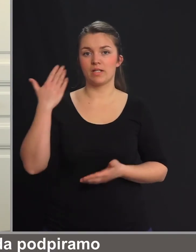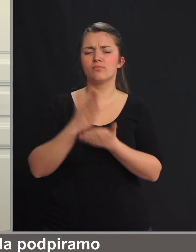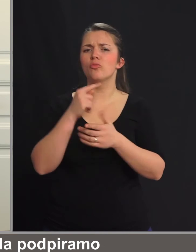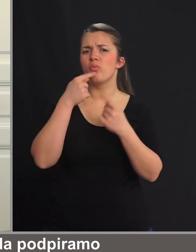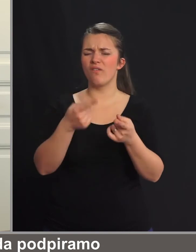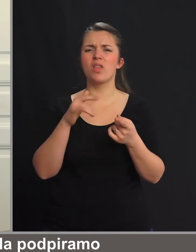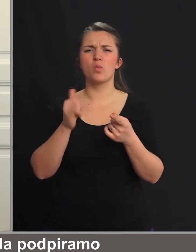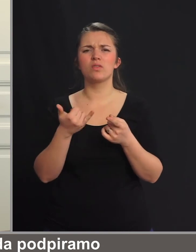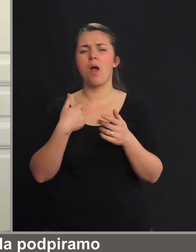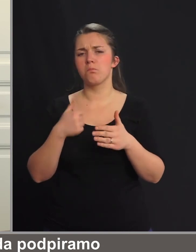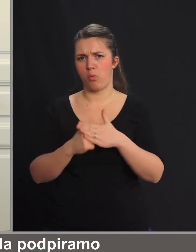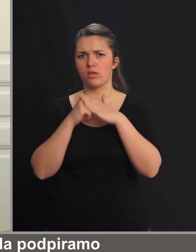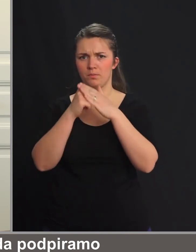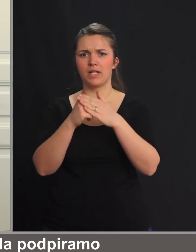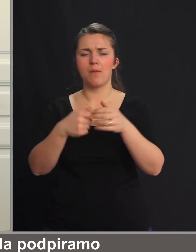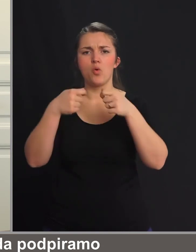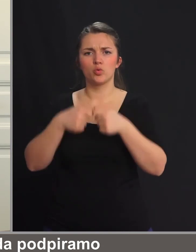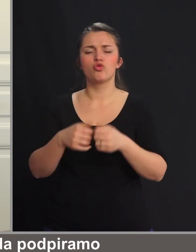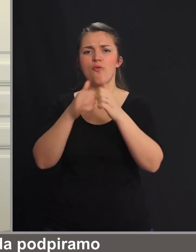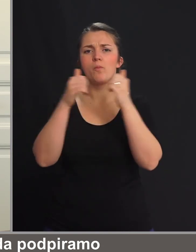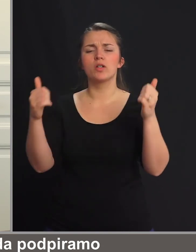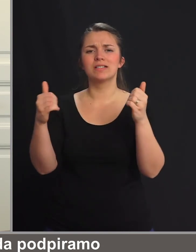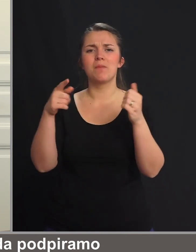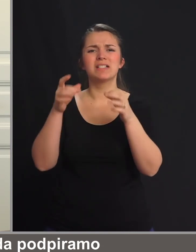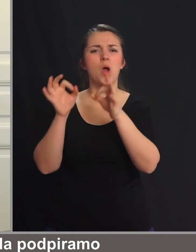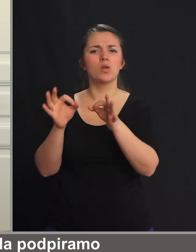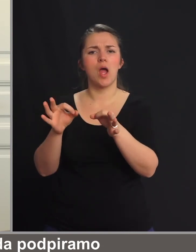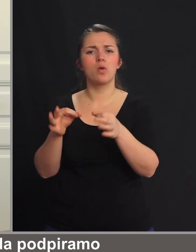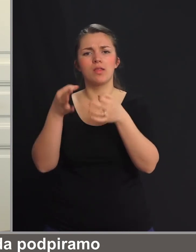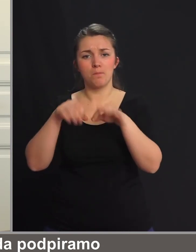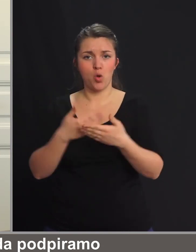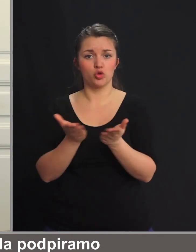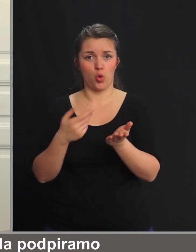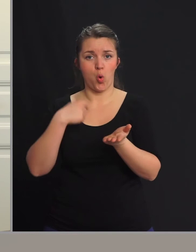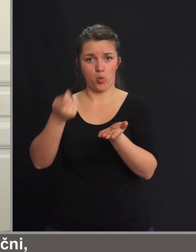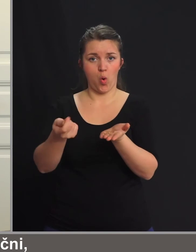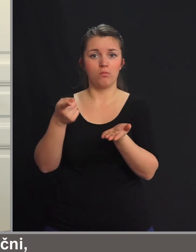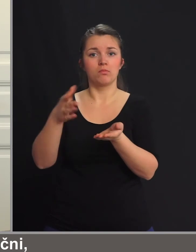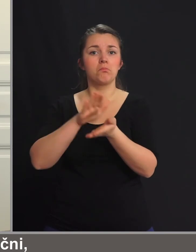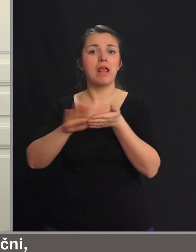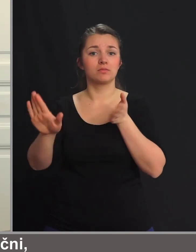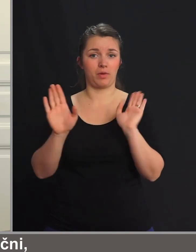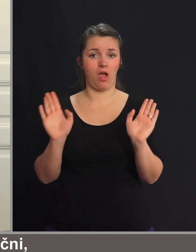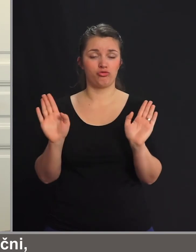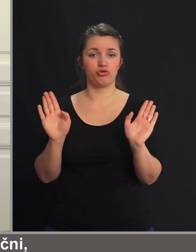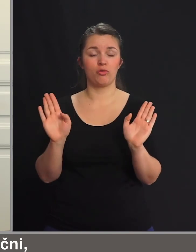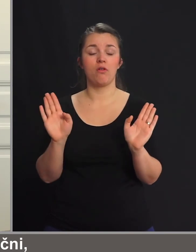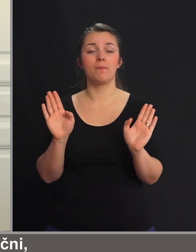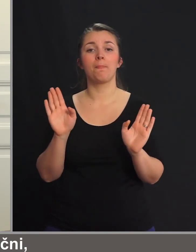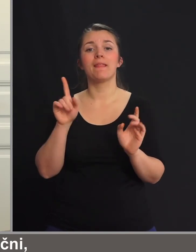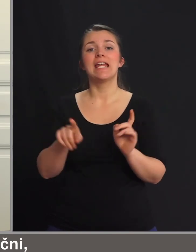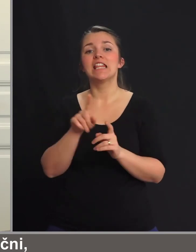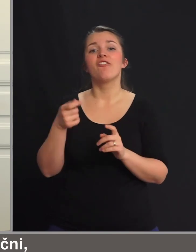Predhodno sem že povedal, da podpiramo društvo posebej z zagotavljanjem prostorov, ki so za njih brezplačni